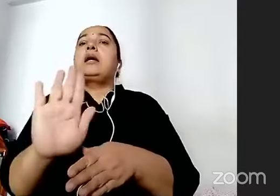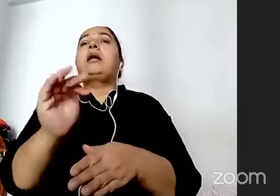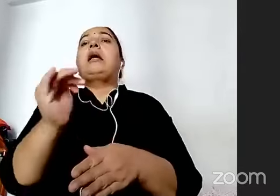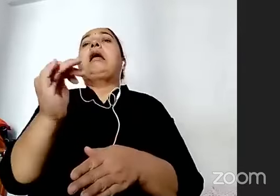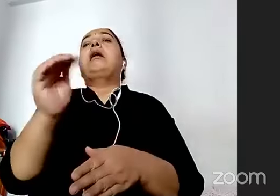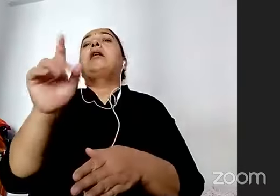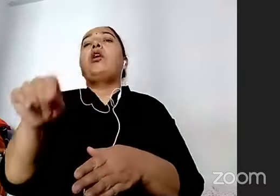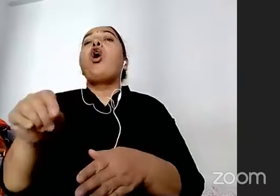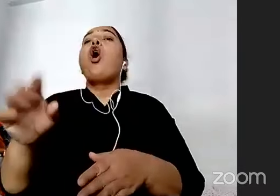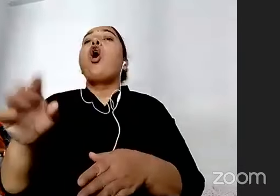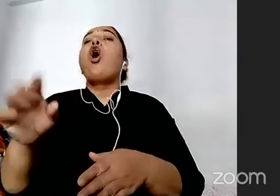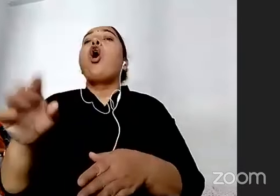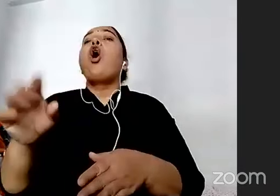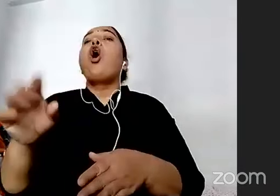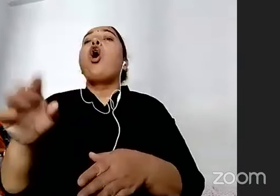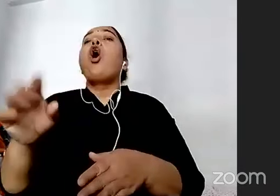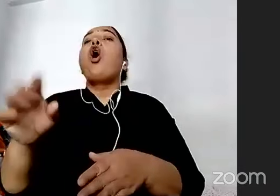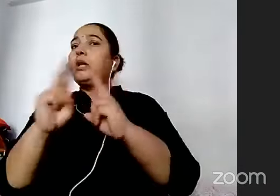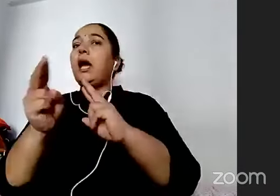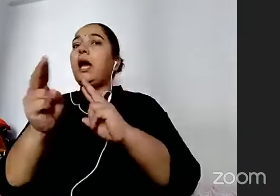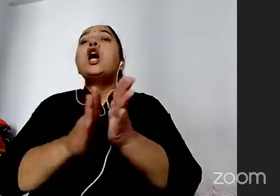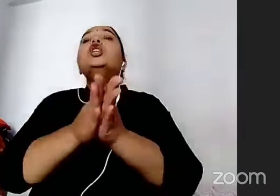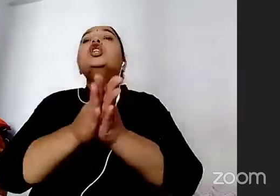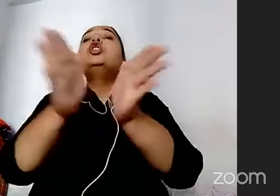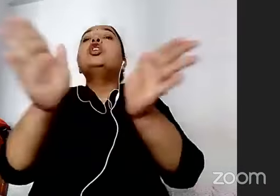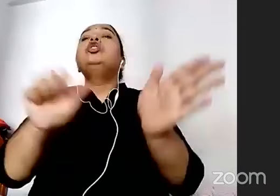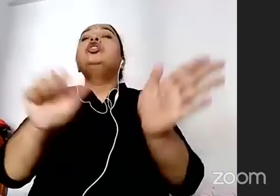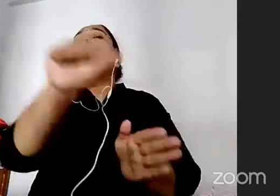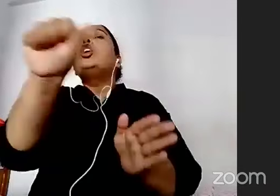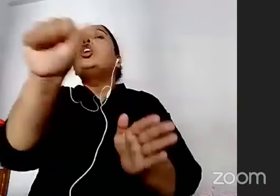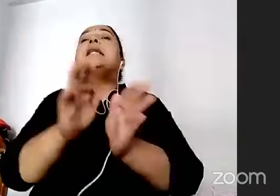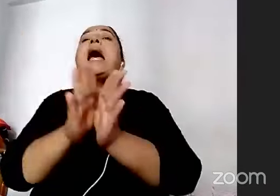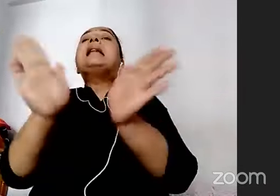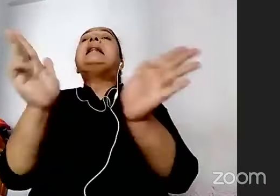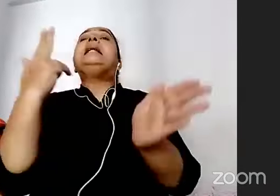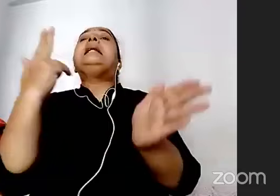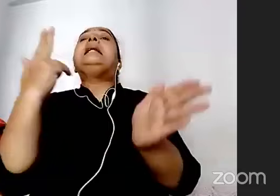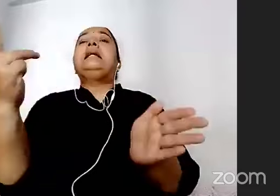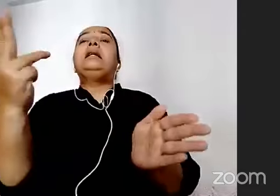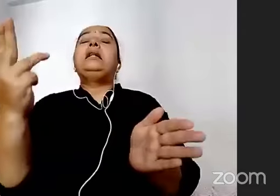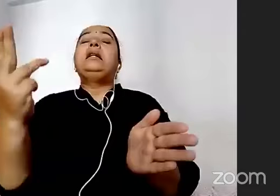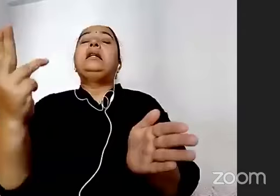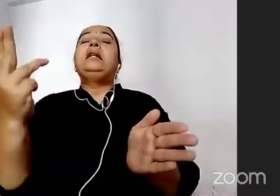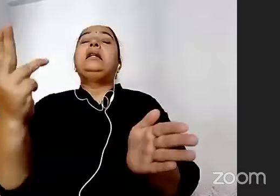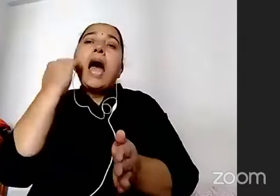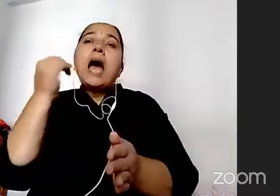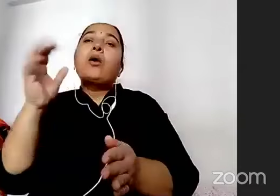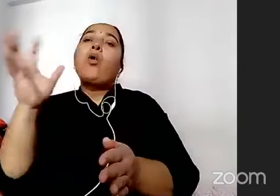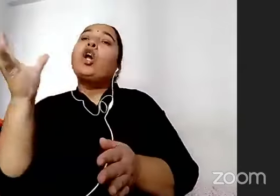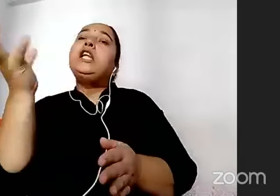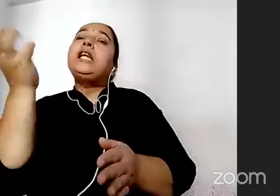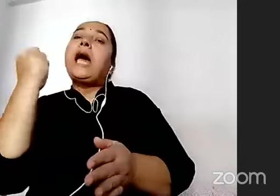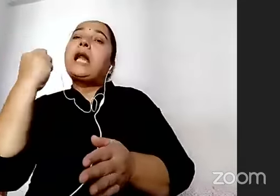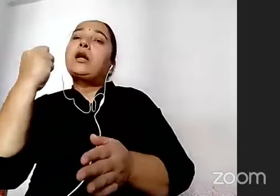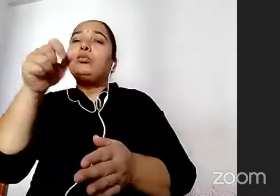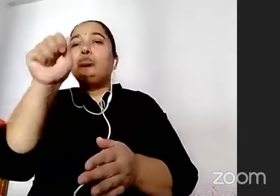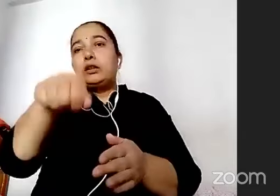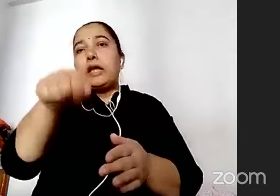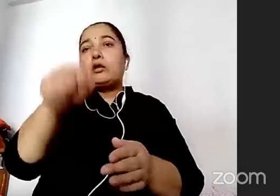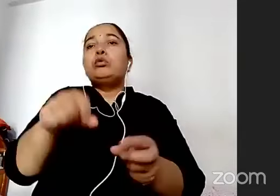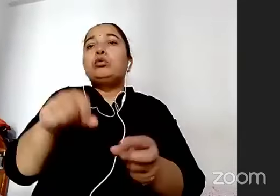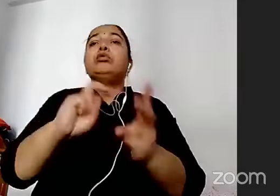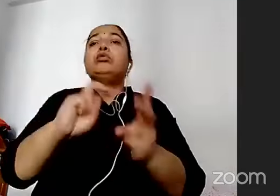जनजाति जुन यो जनजाति आदिवासी जनजातिका अधिकार मुद्दाका कुराहरूमा चाहिँ यो कसरी जोडिएर आउँछ